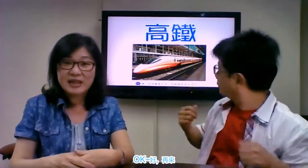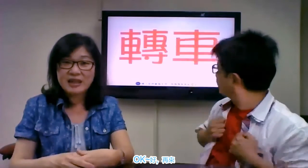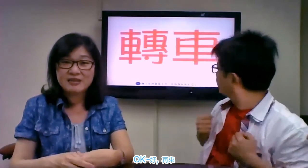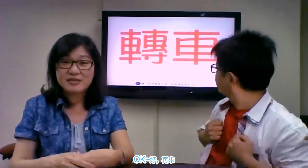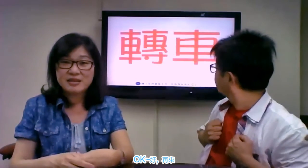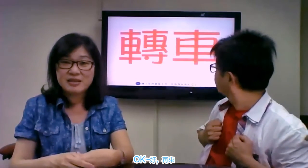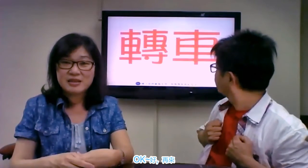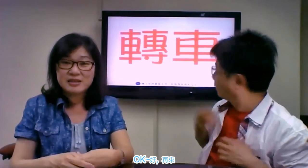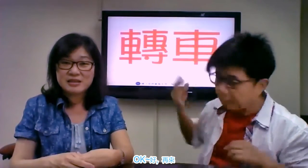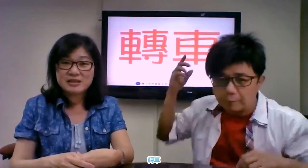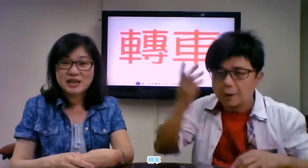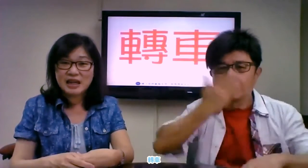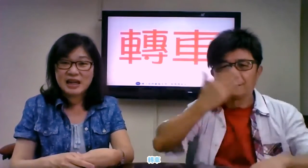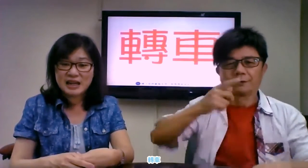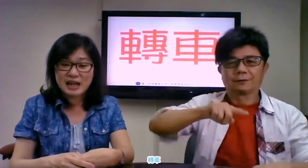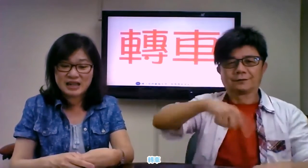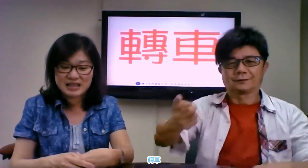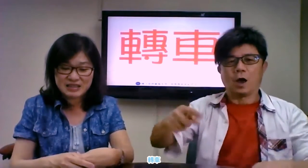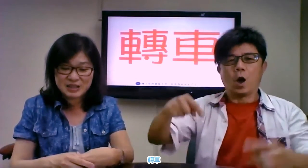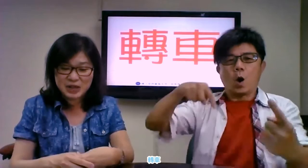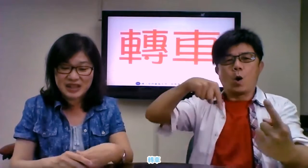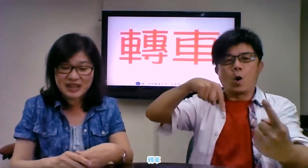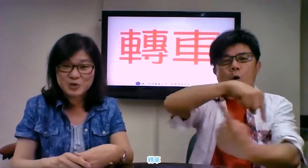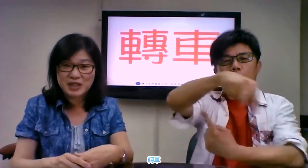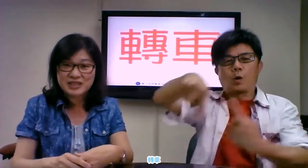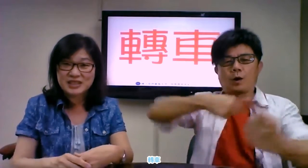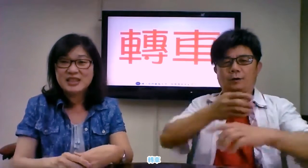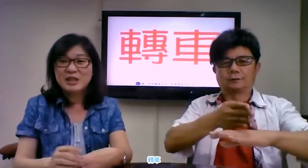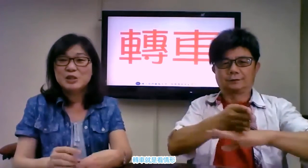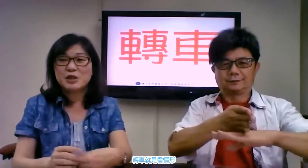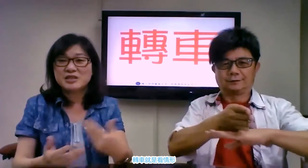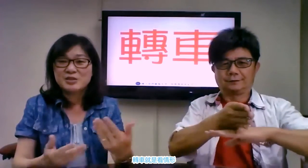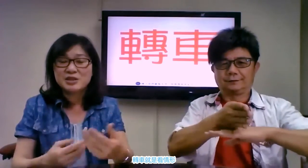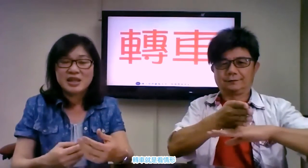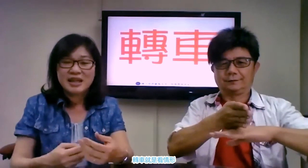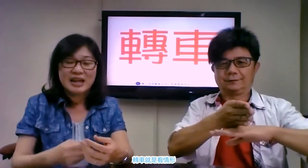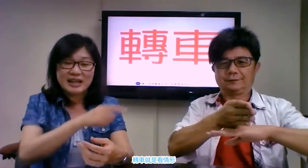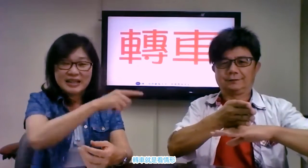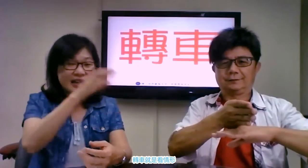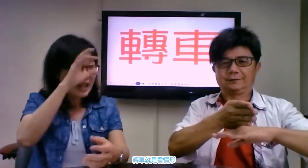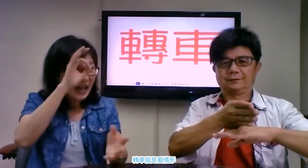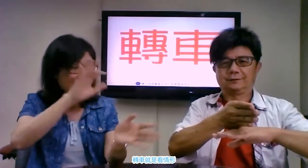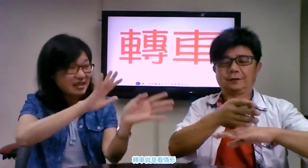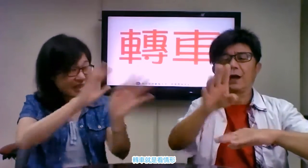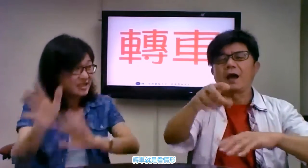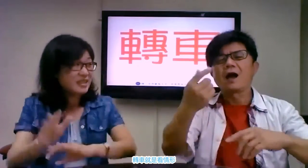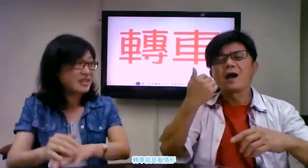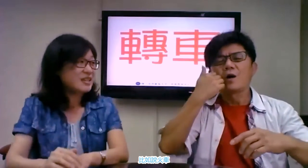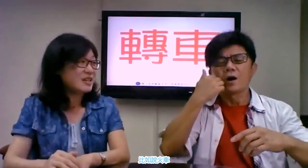好。再来，老师说要练习转车。转车就是看情形，